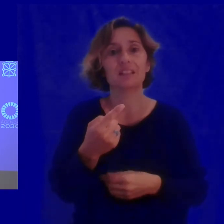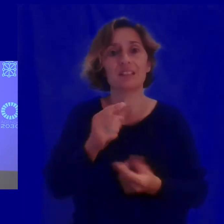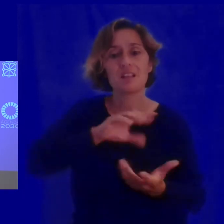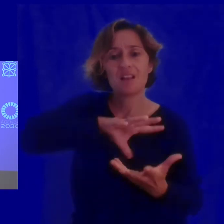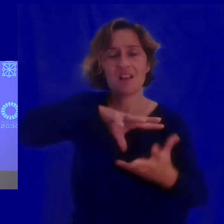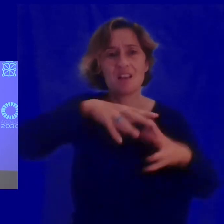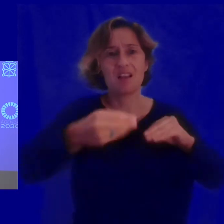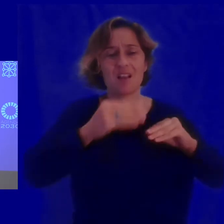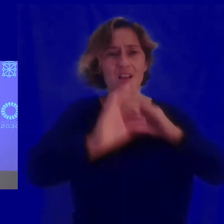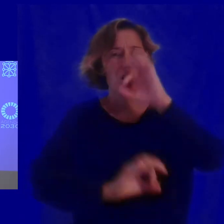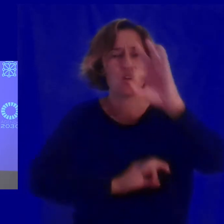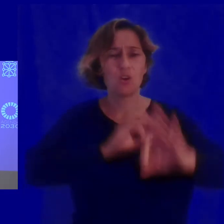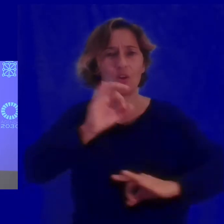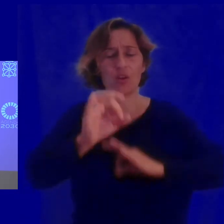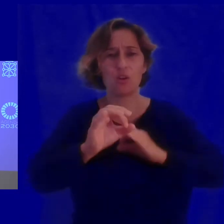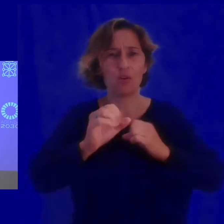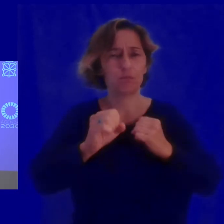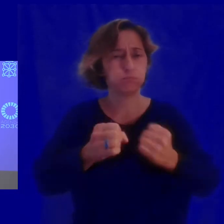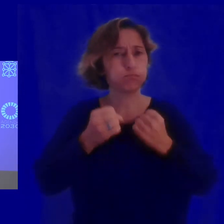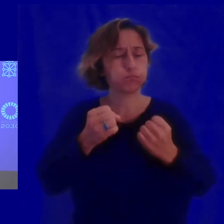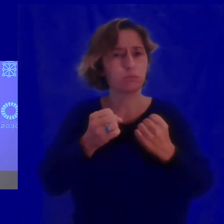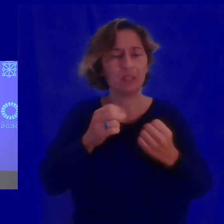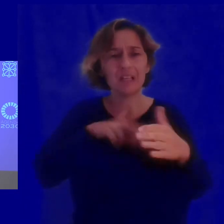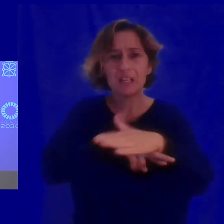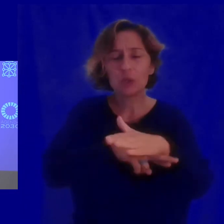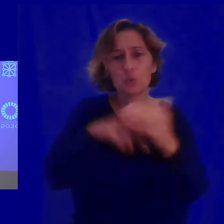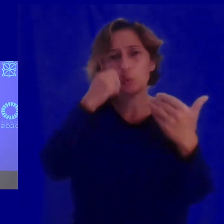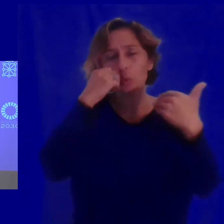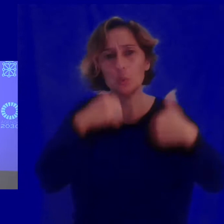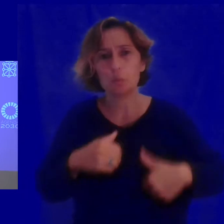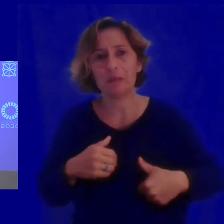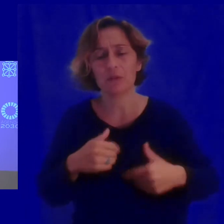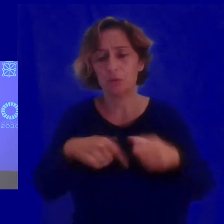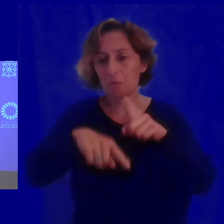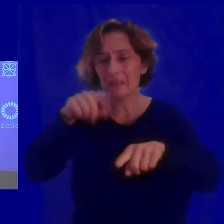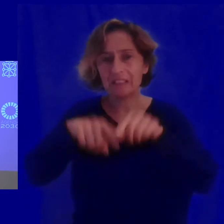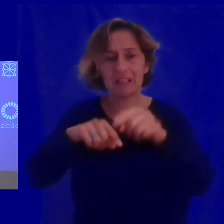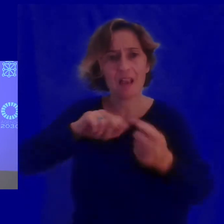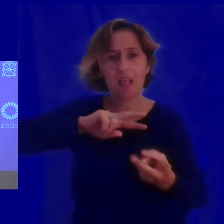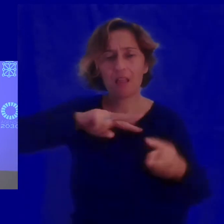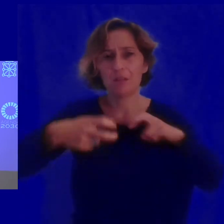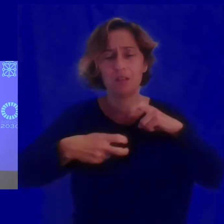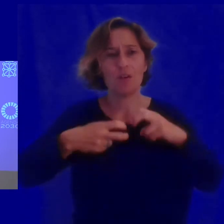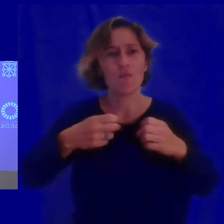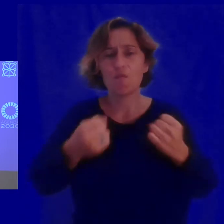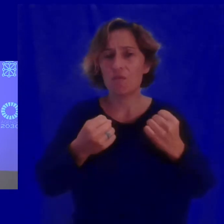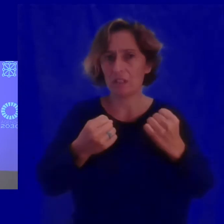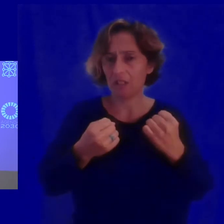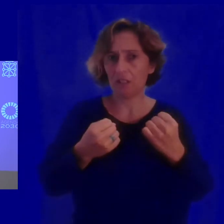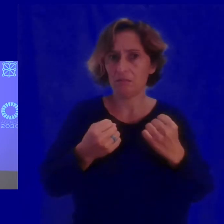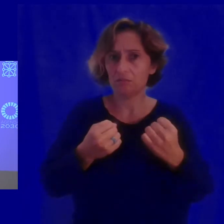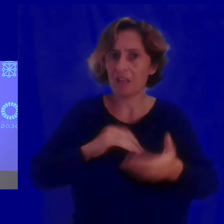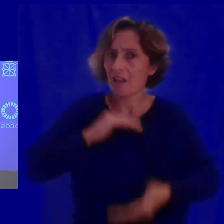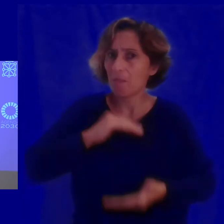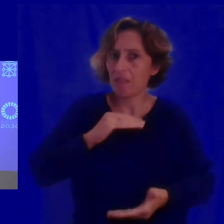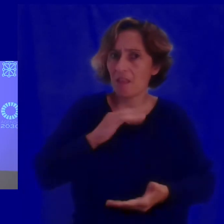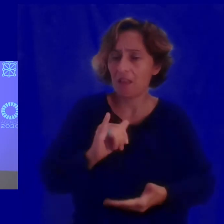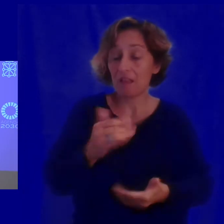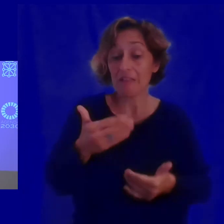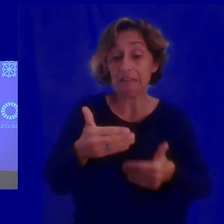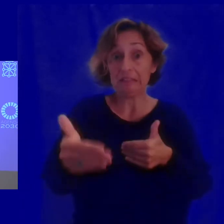y reorganización de recursos humanos y materiales. Nos tocan aún 2 semanas muy duras a nivel